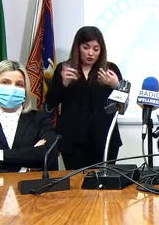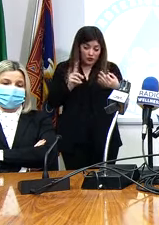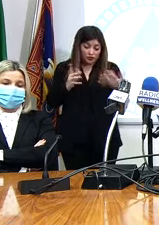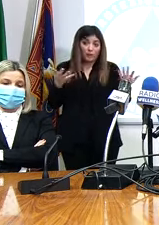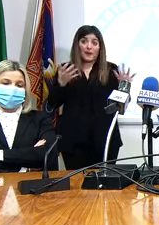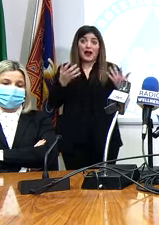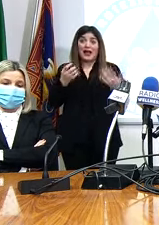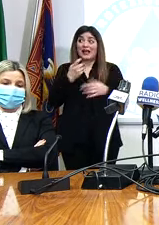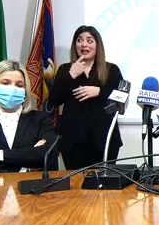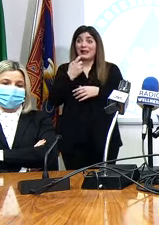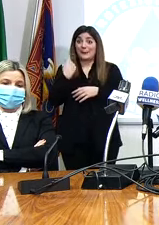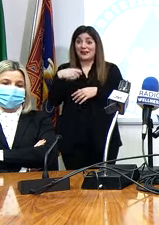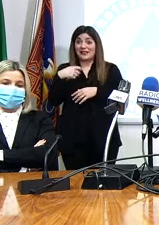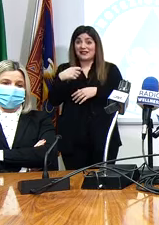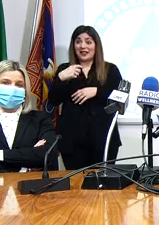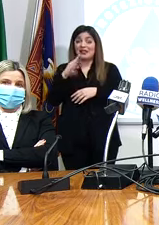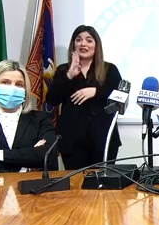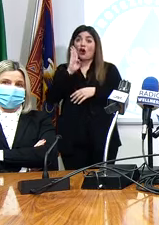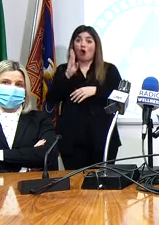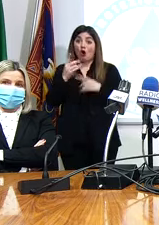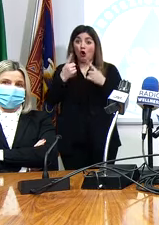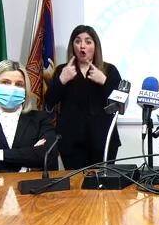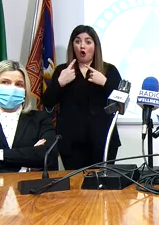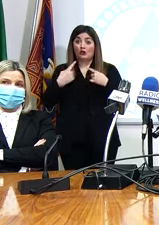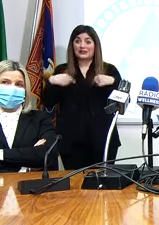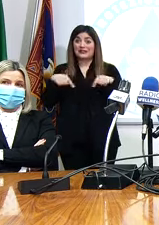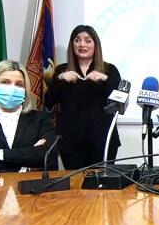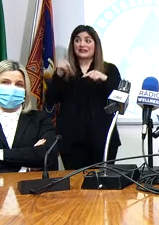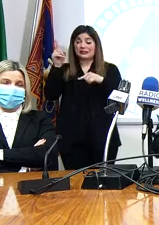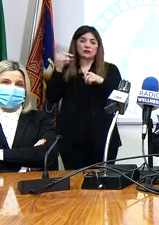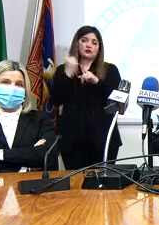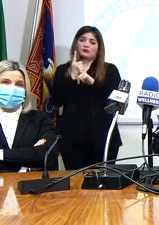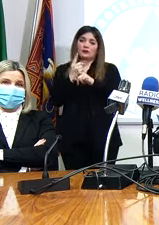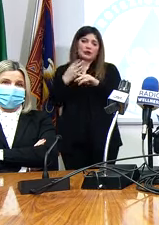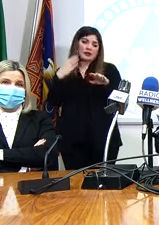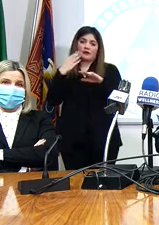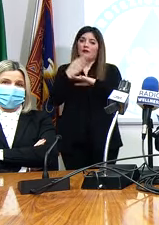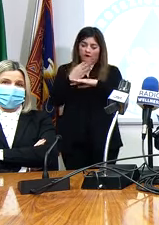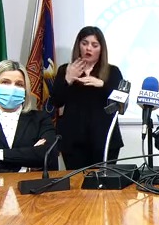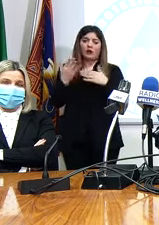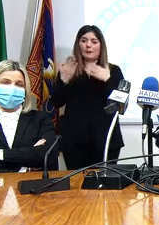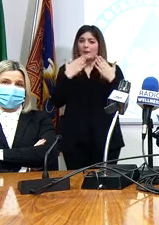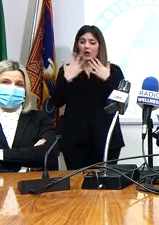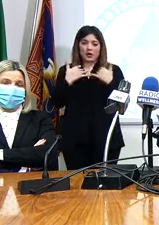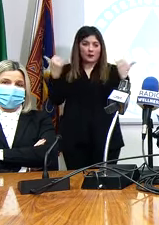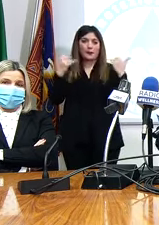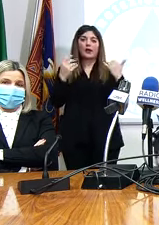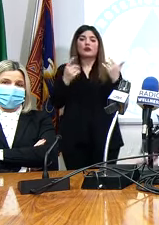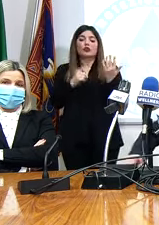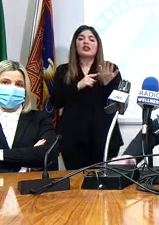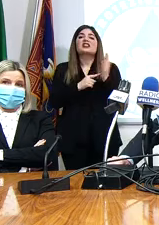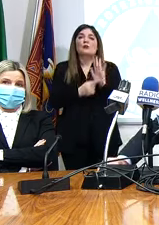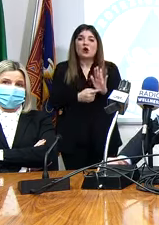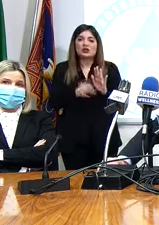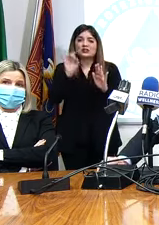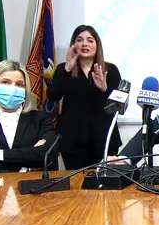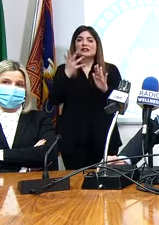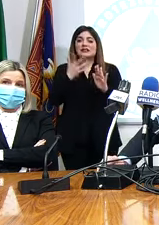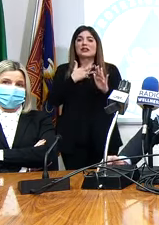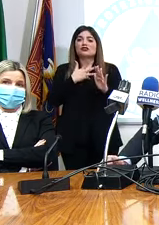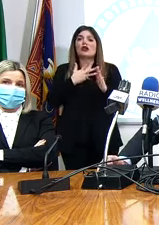andare velocemente in Parlamento, di non prolungare questa agonia e di dimostrare se ha i numeri oppure no. La caccia